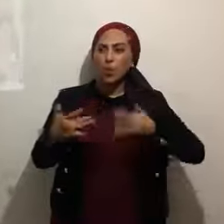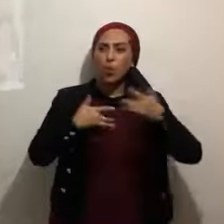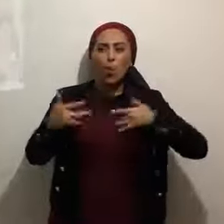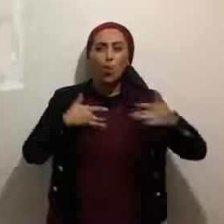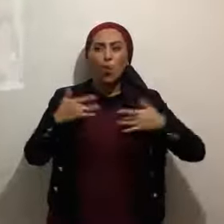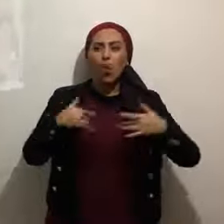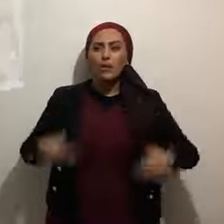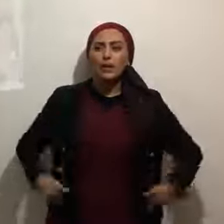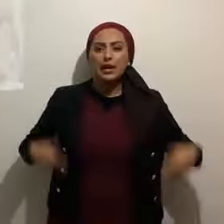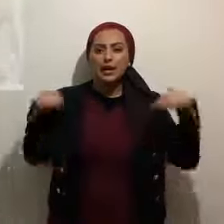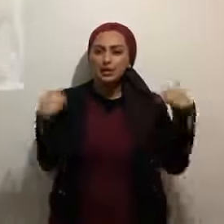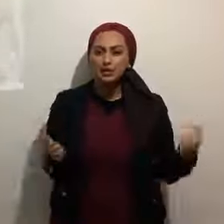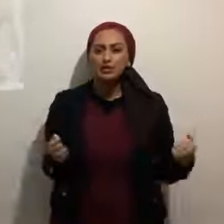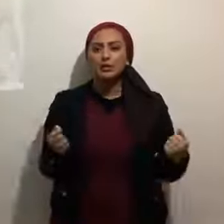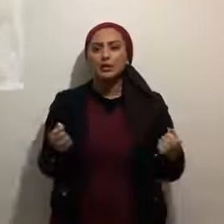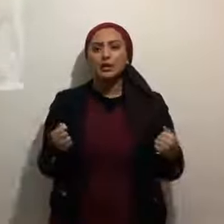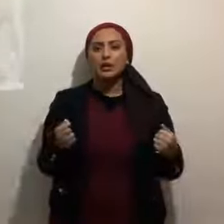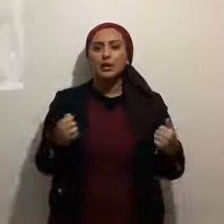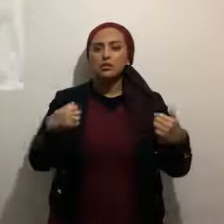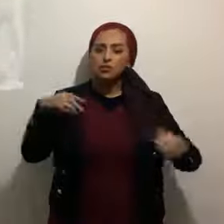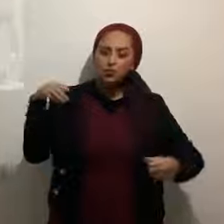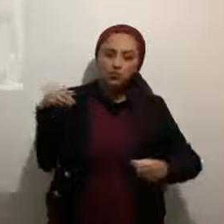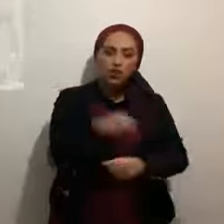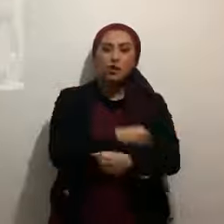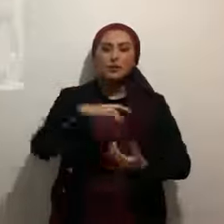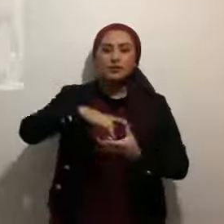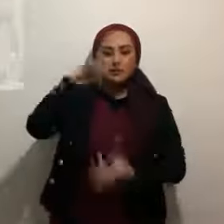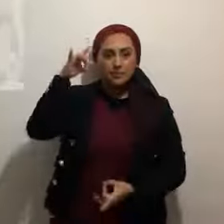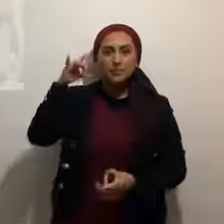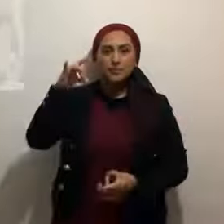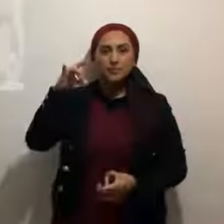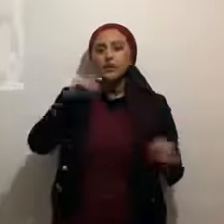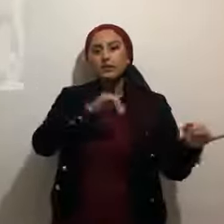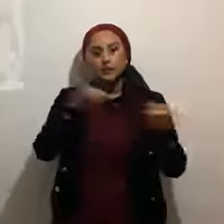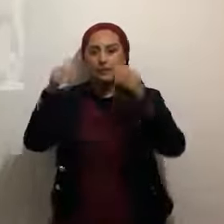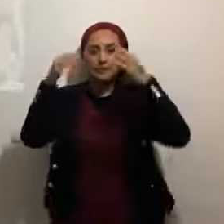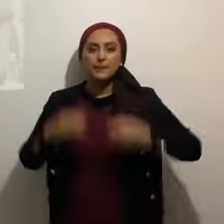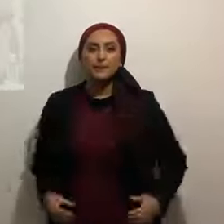saludables, seamos fuertes en el espíritu y entonces lo seremos también en el cuerpo.